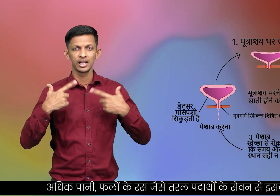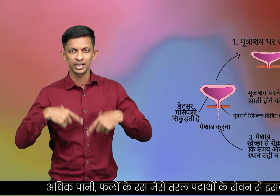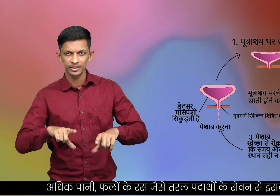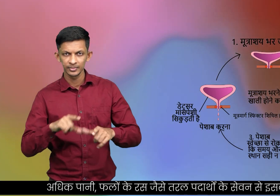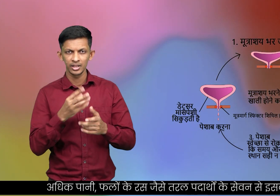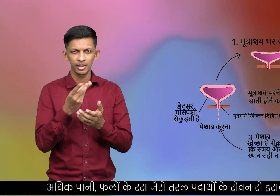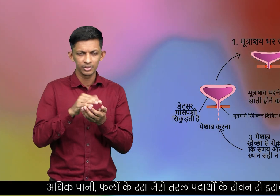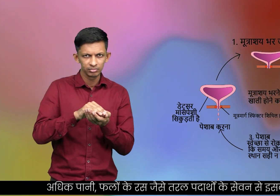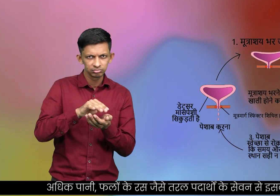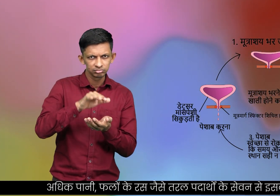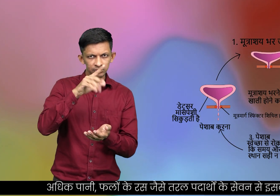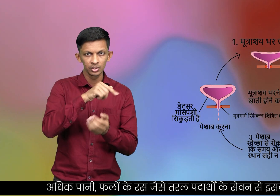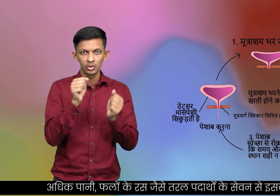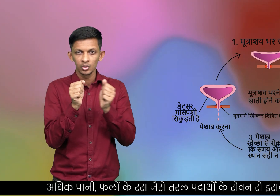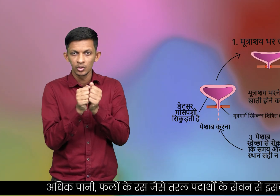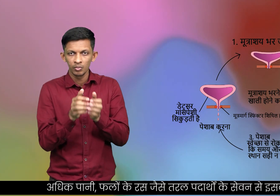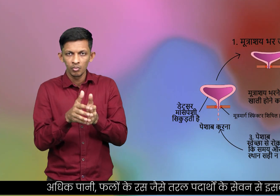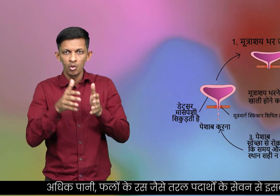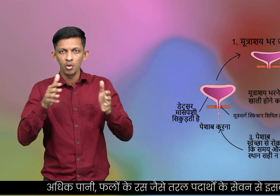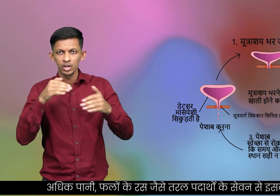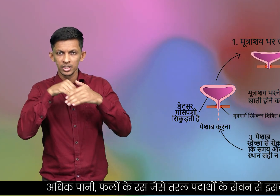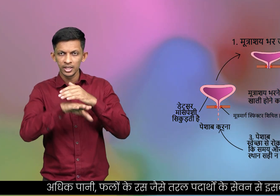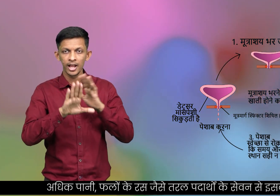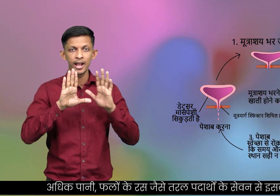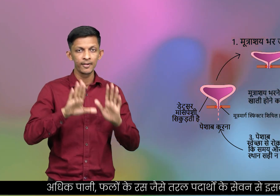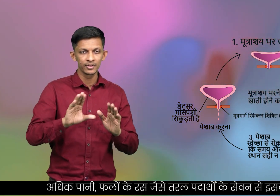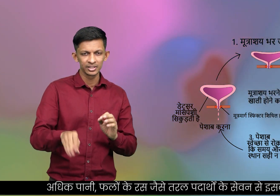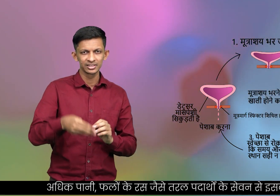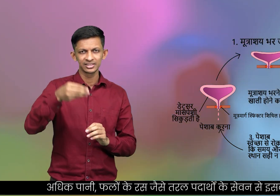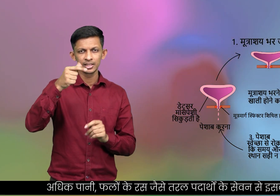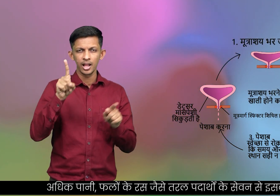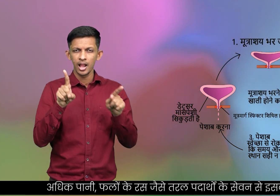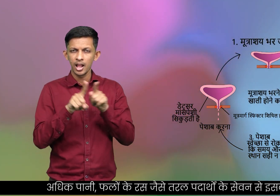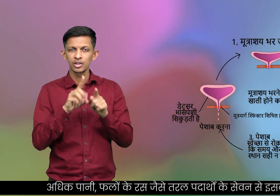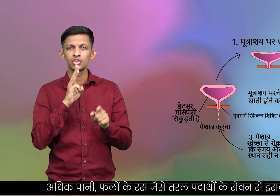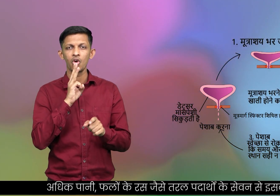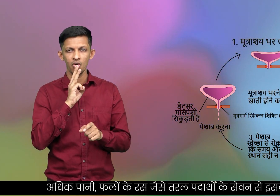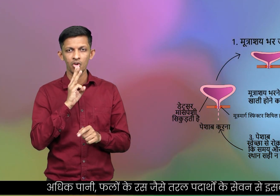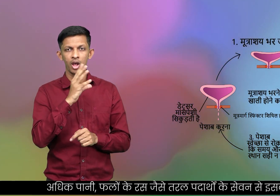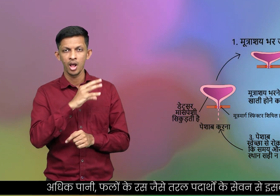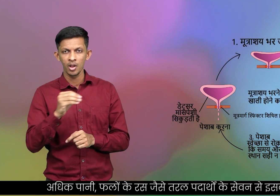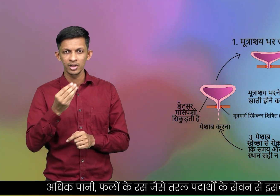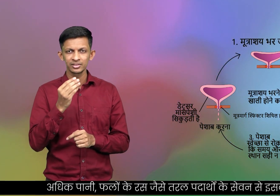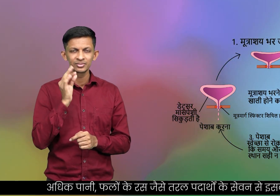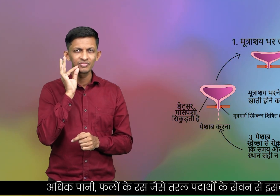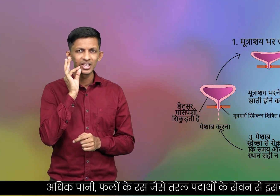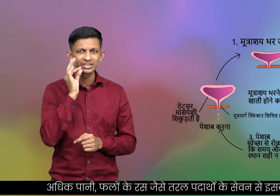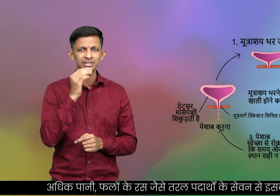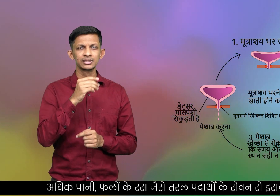अधिक पानी, फलों के रस जैसे तरल पदार्थों के सेवन से इसकी मात्रा